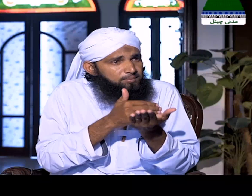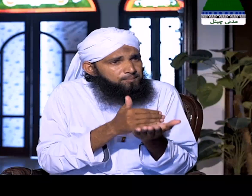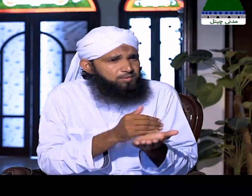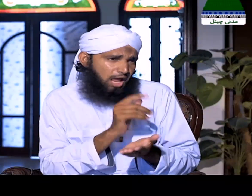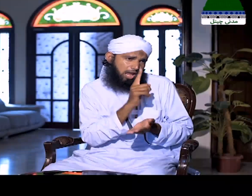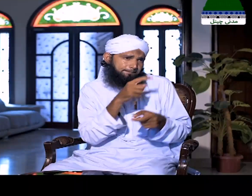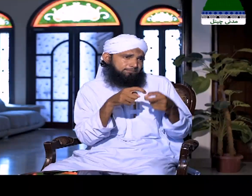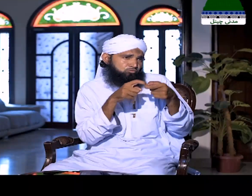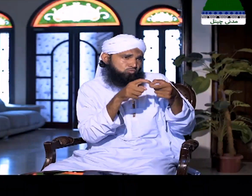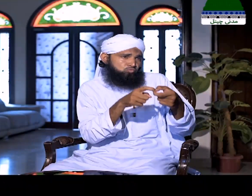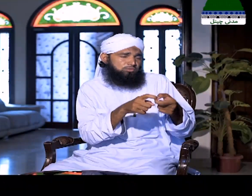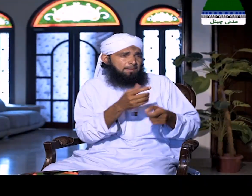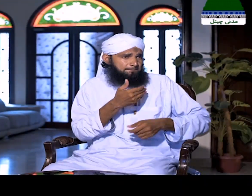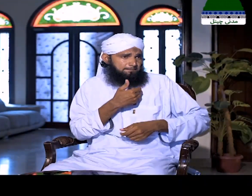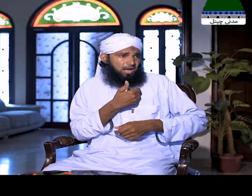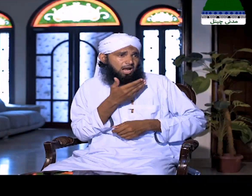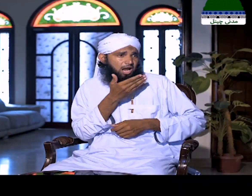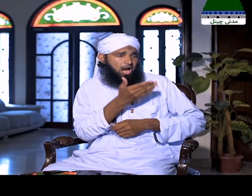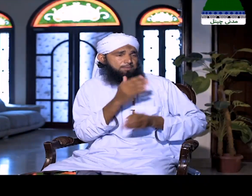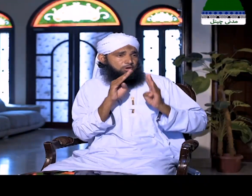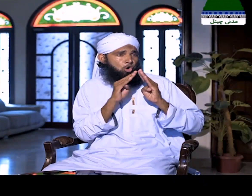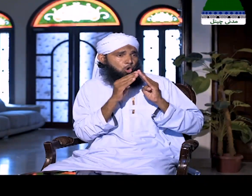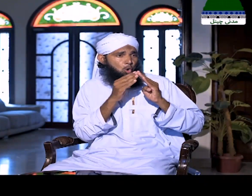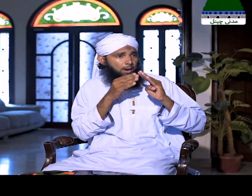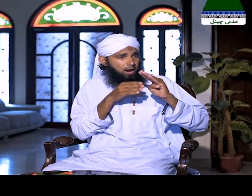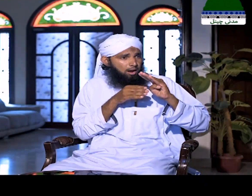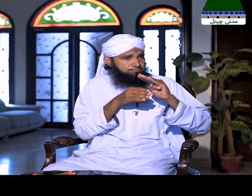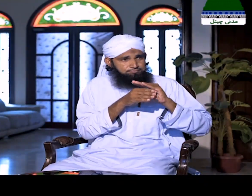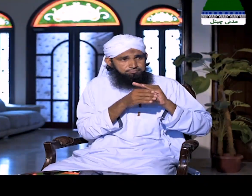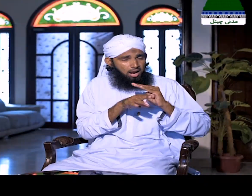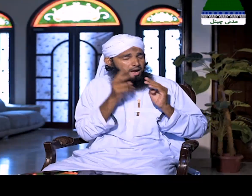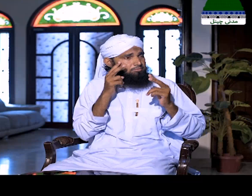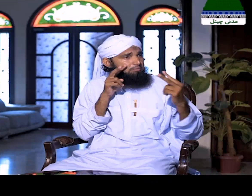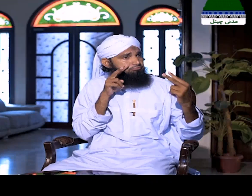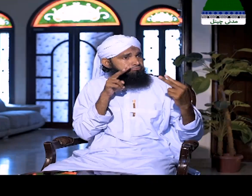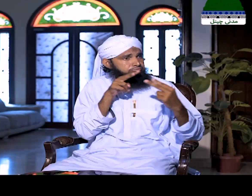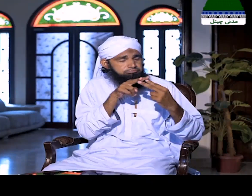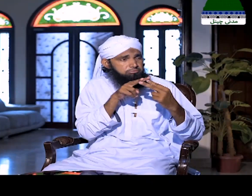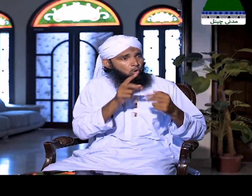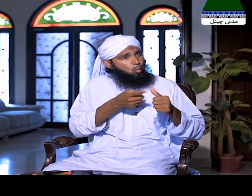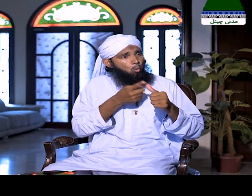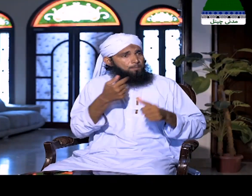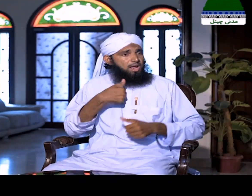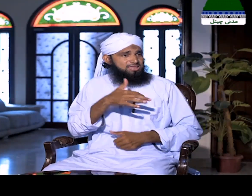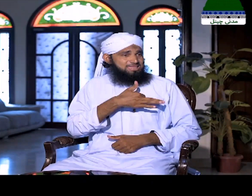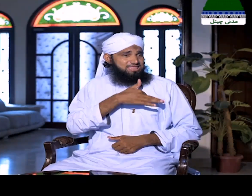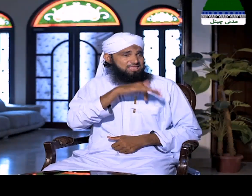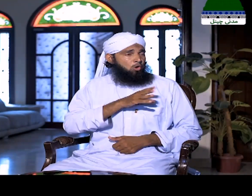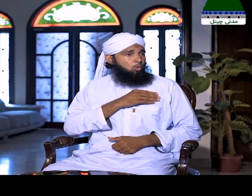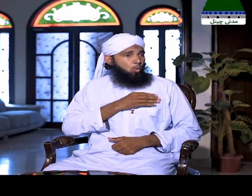بتائیے، جیسے ہی میں نے آپ رحمت اللہ علیہ کو دیکھا مجھ پر روب و دبدبا طاری ہو گیا اور میں